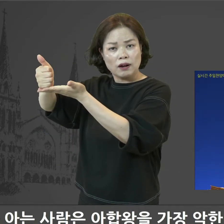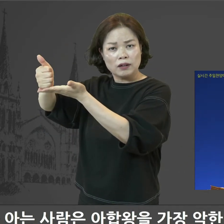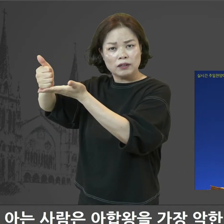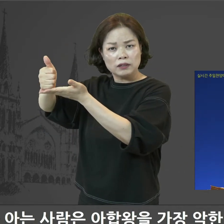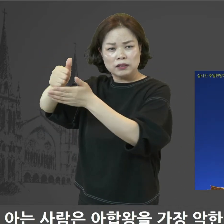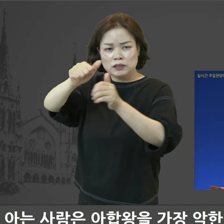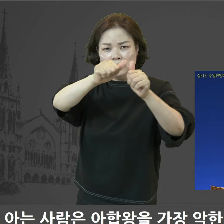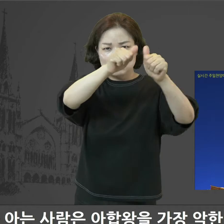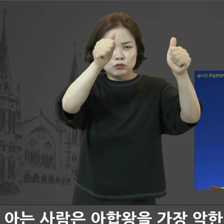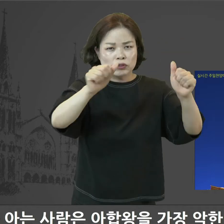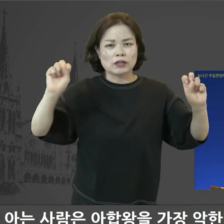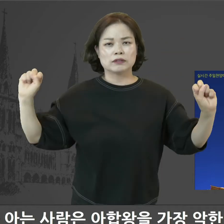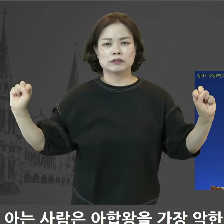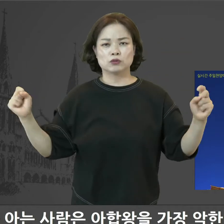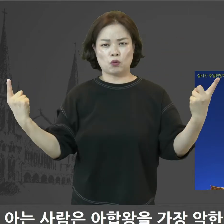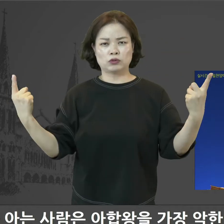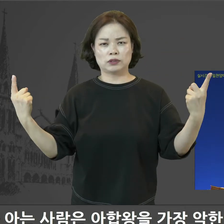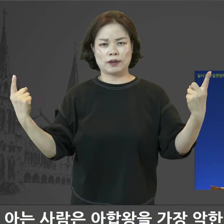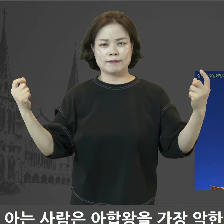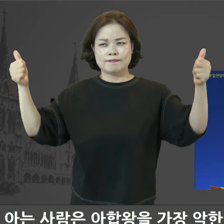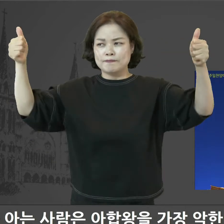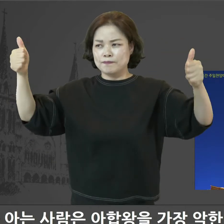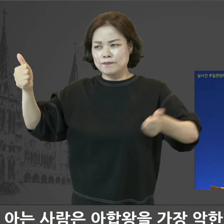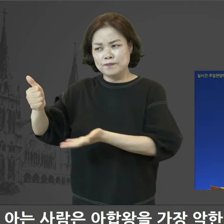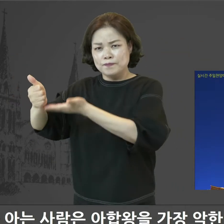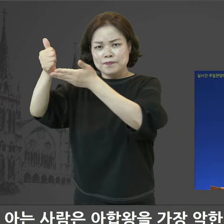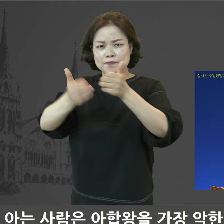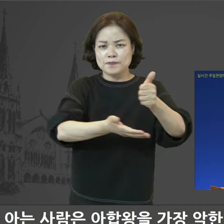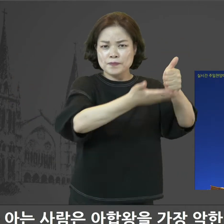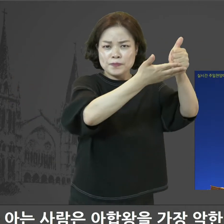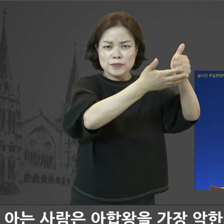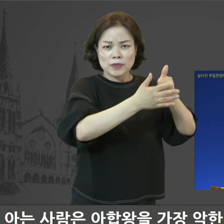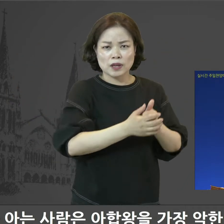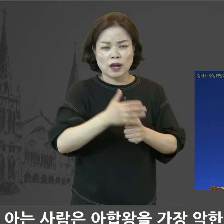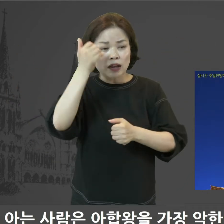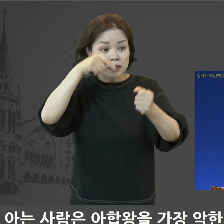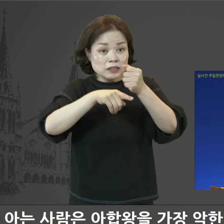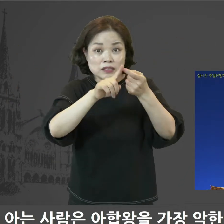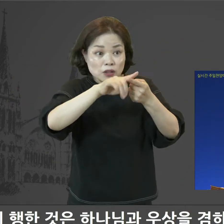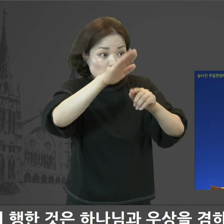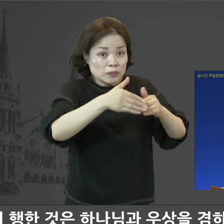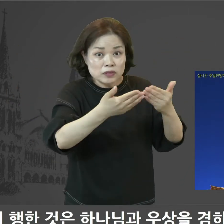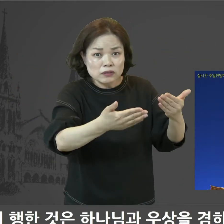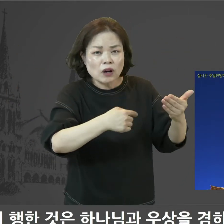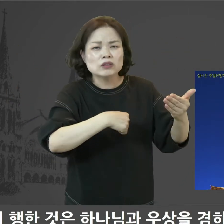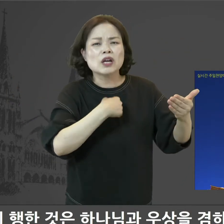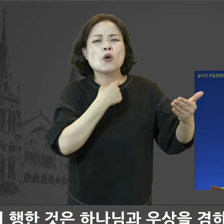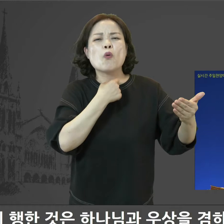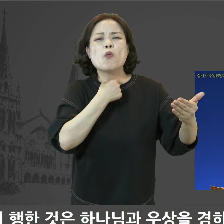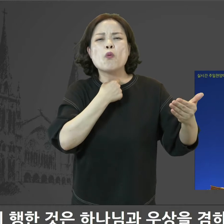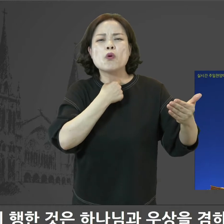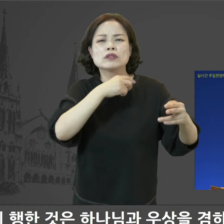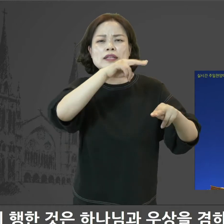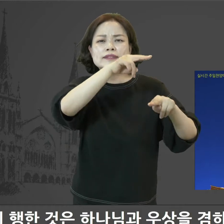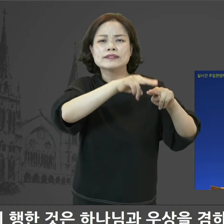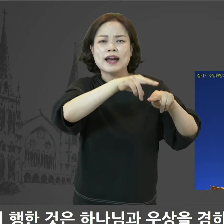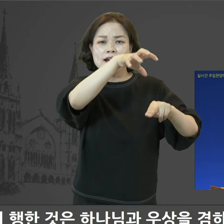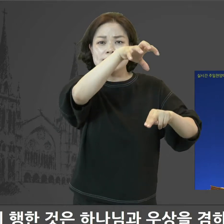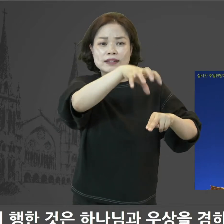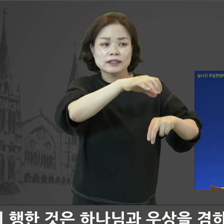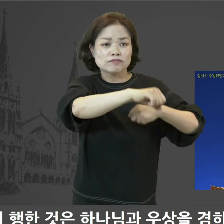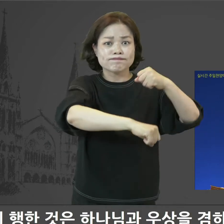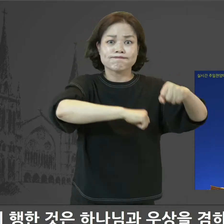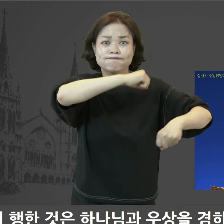하나님과 우상을 겸하여 섬겼다는 겁니다. 하나님의 뜻대로 예배를 드린 것이 아니라 자기가 원하는 자리에서